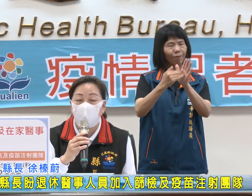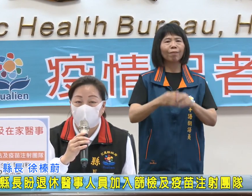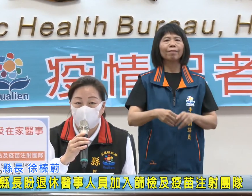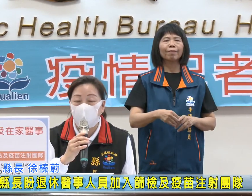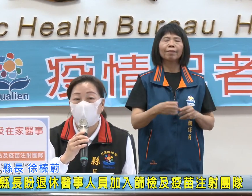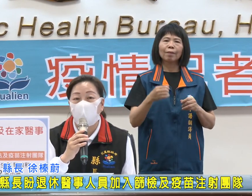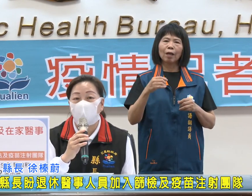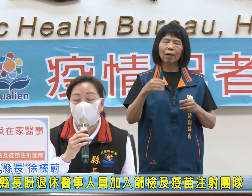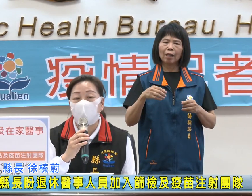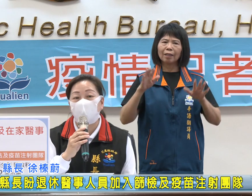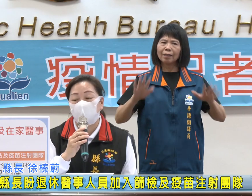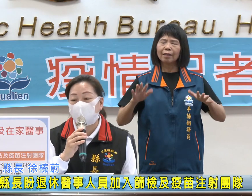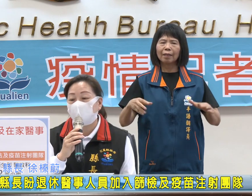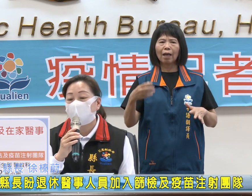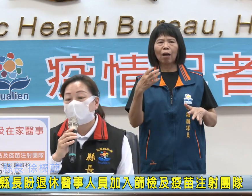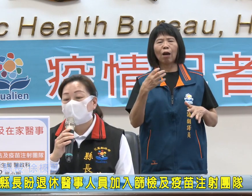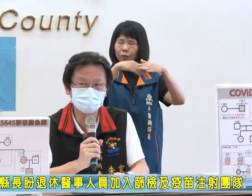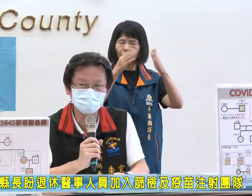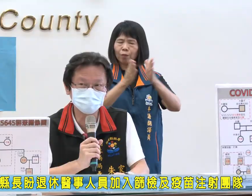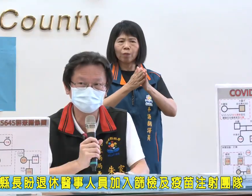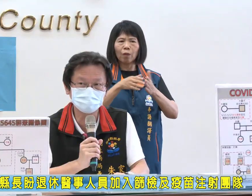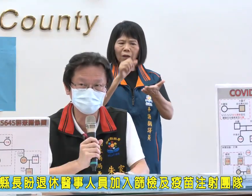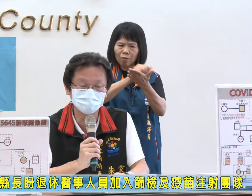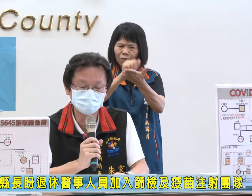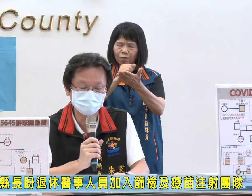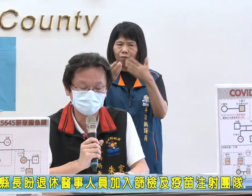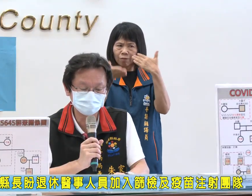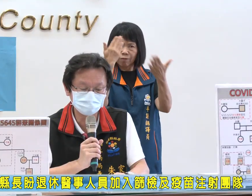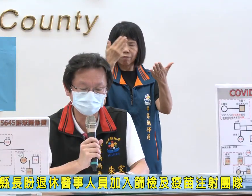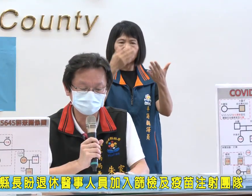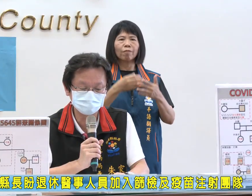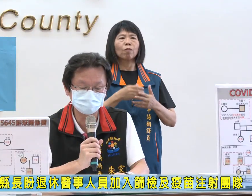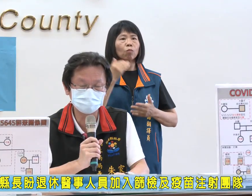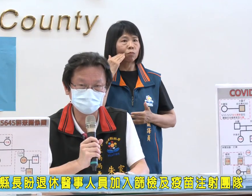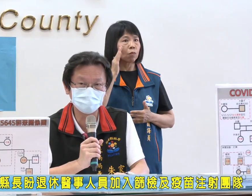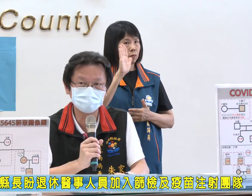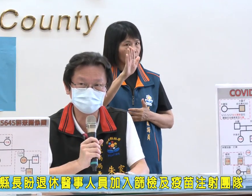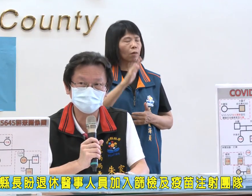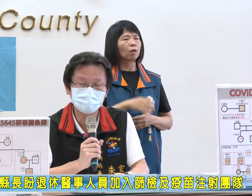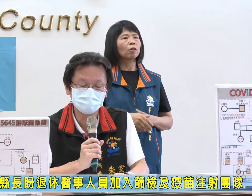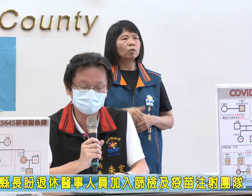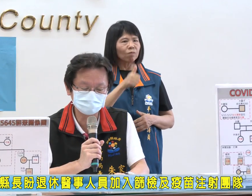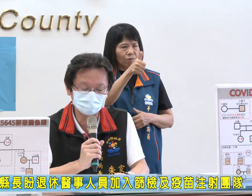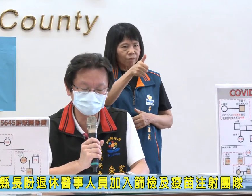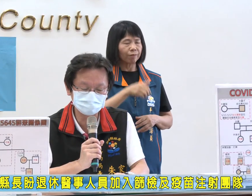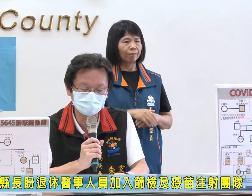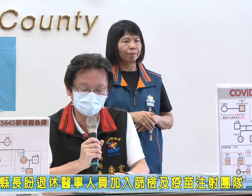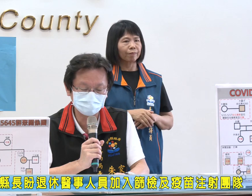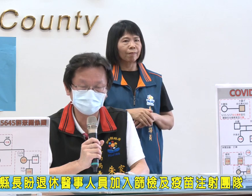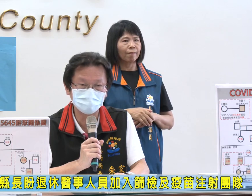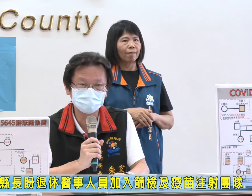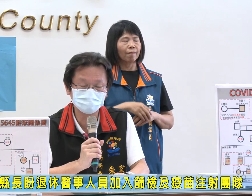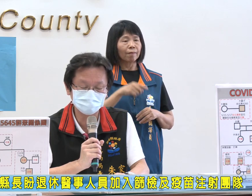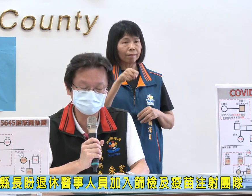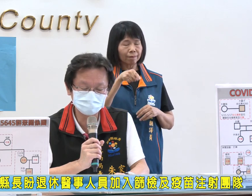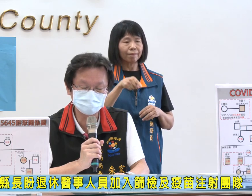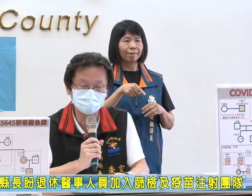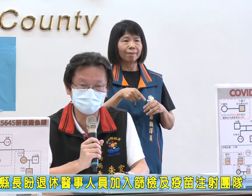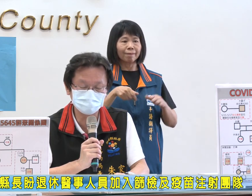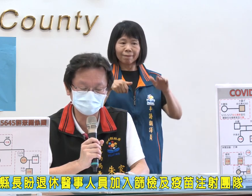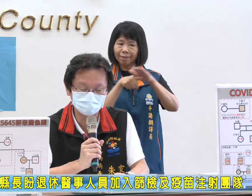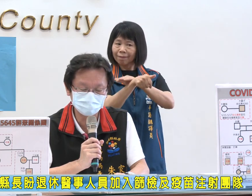共同来度过我们这段时间。 秘书长张义华也说明，中央所配给的